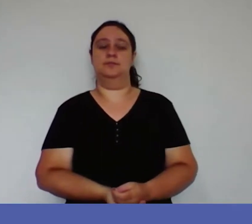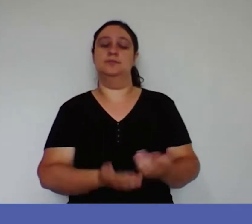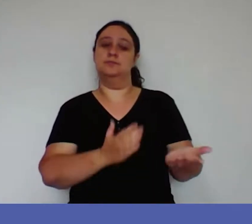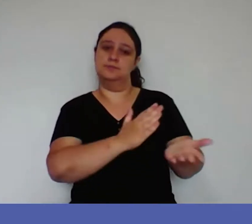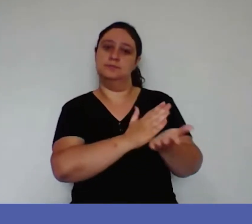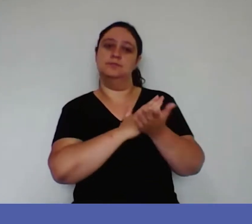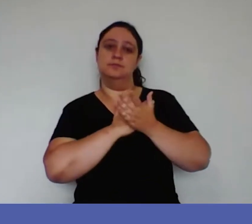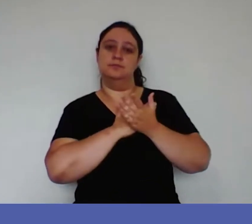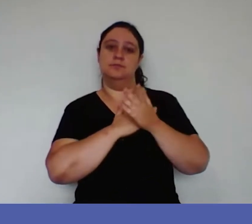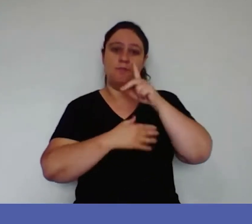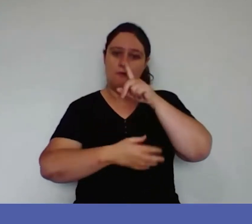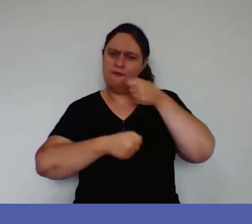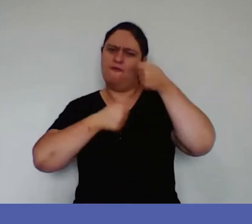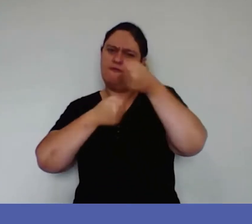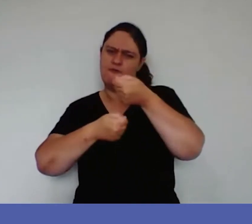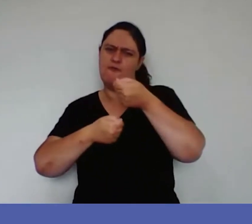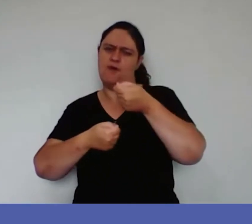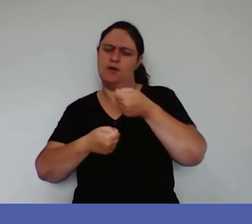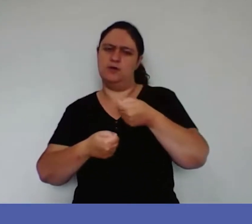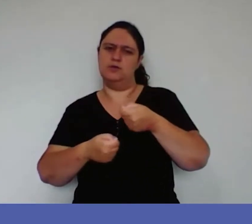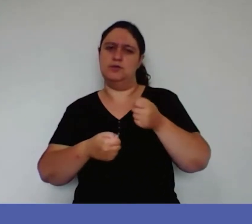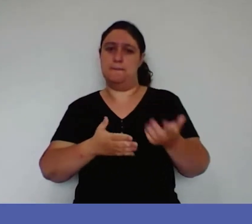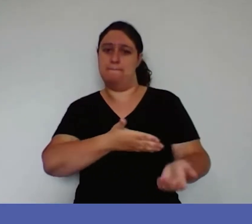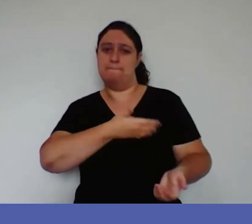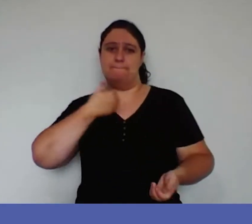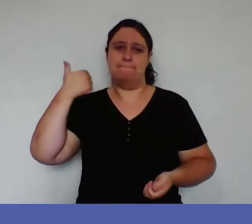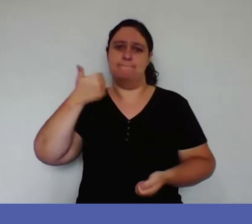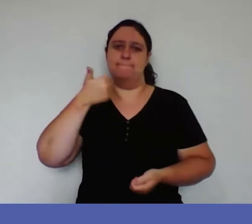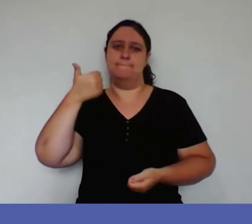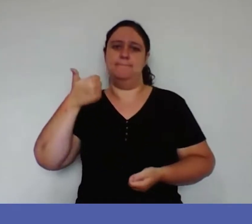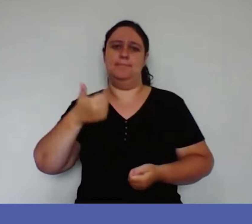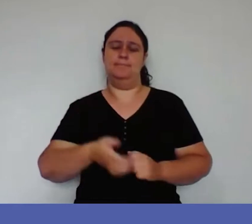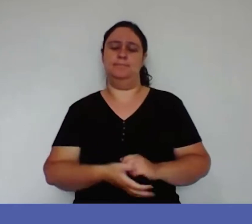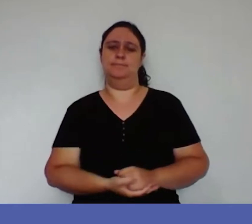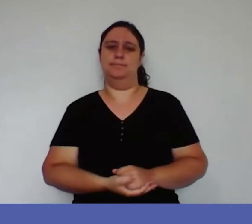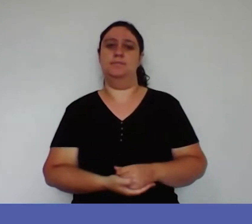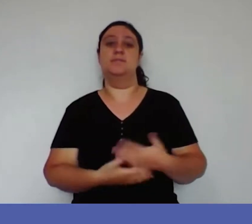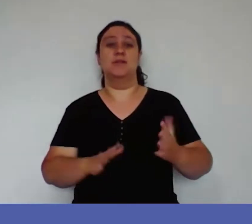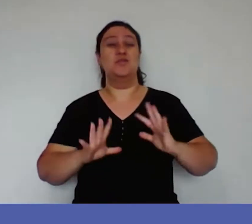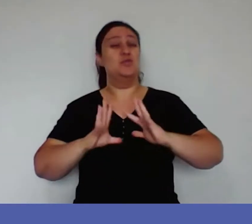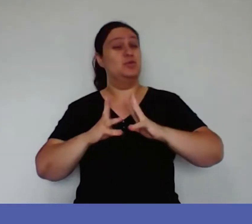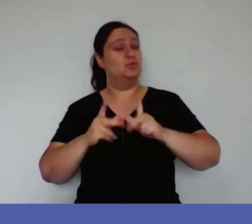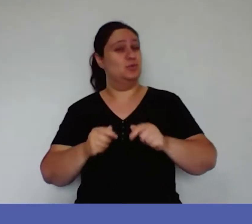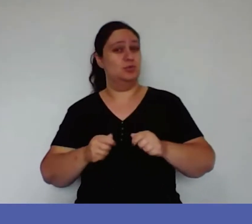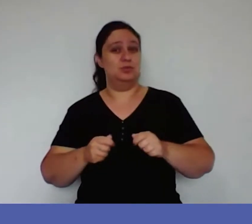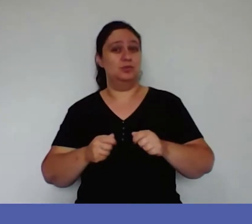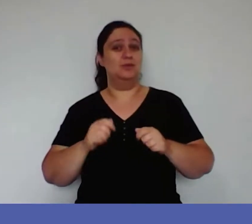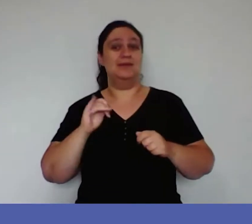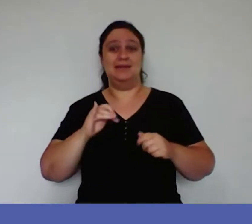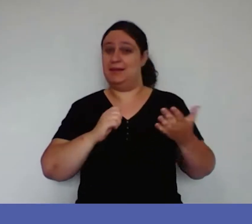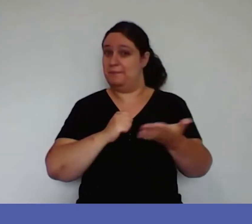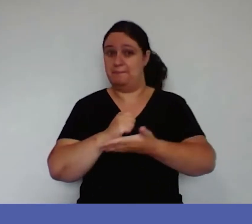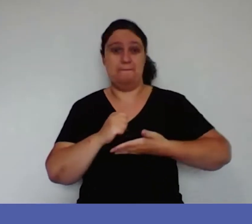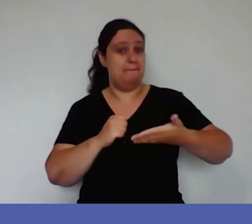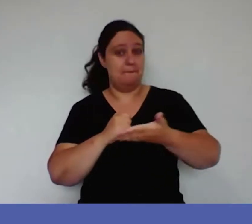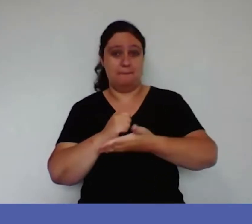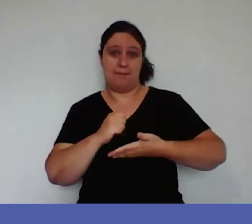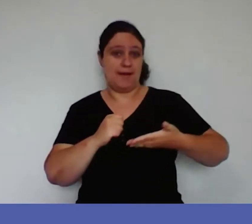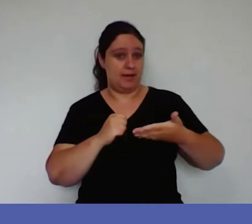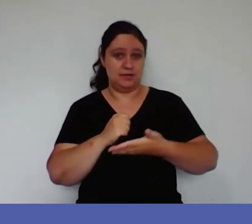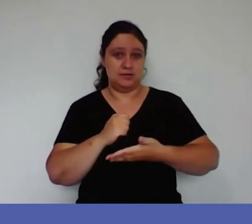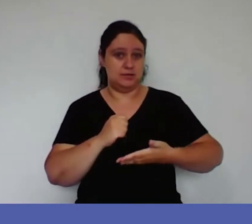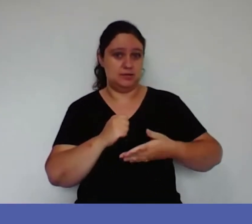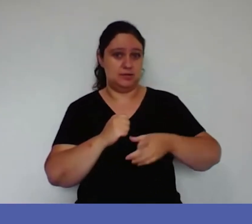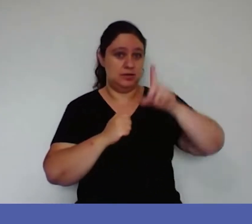por isso todas as demais ferramentas, se não partir desse princípio, não vai ter a bênção do Senhor. Então